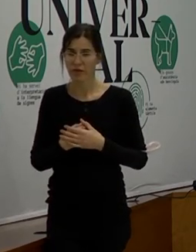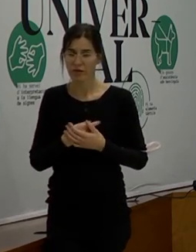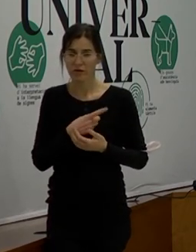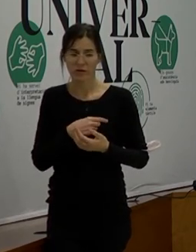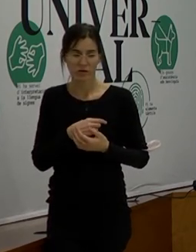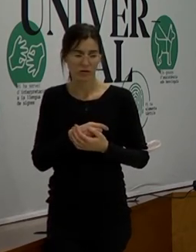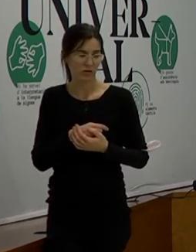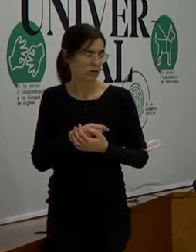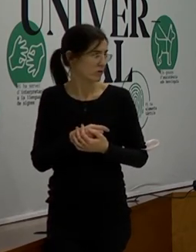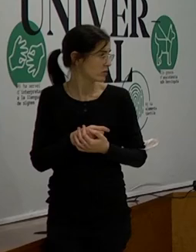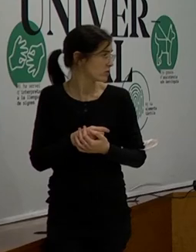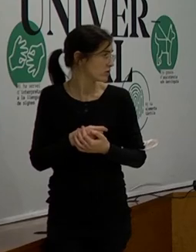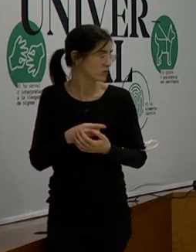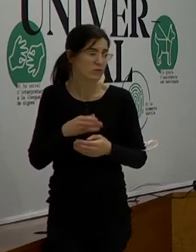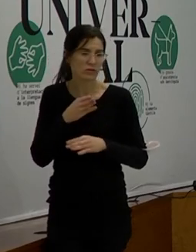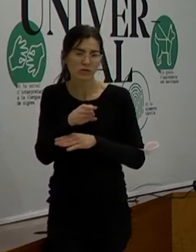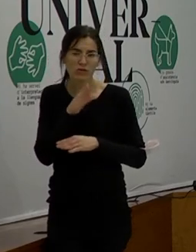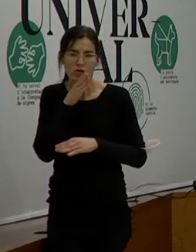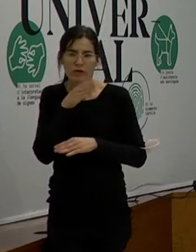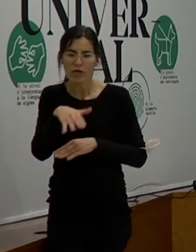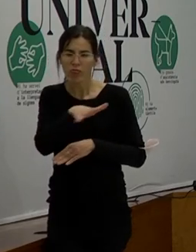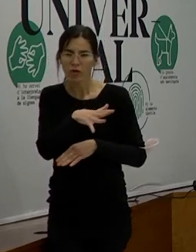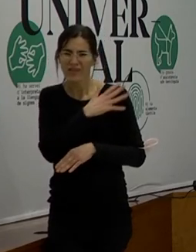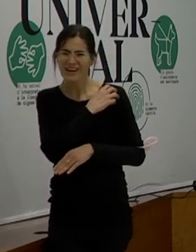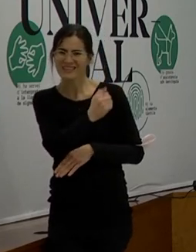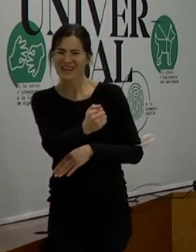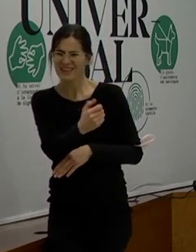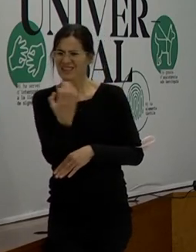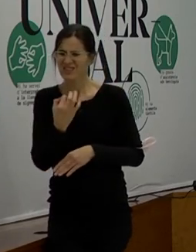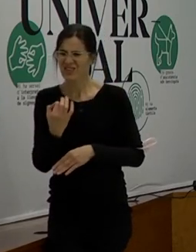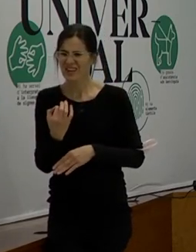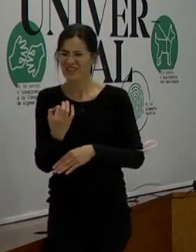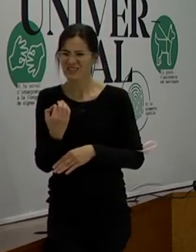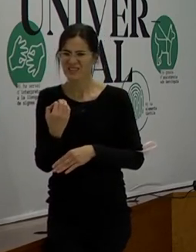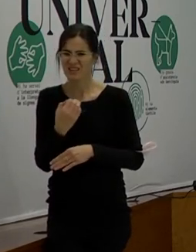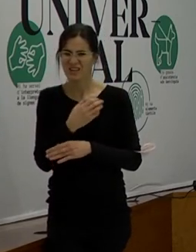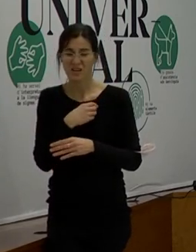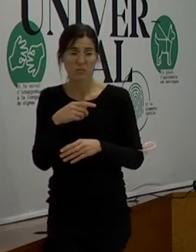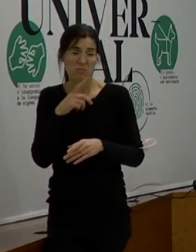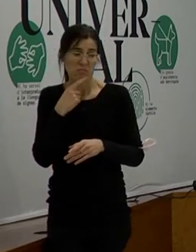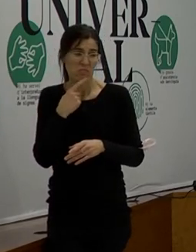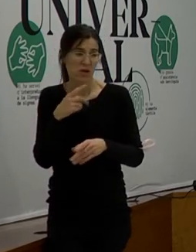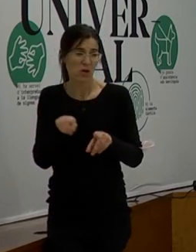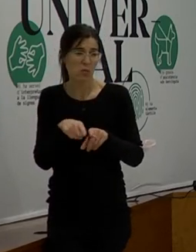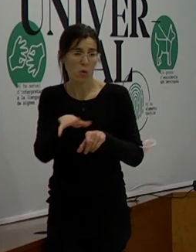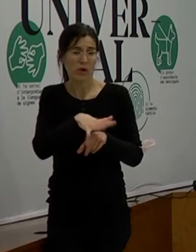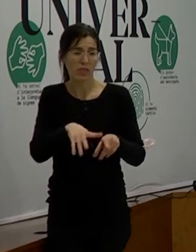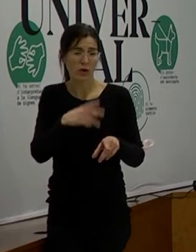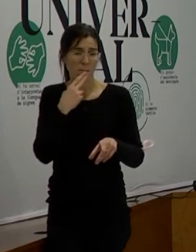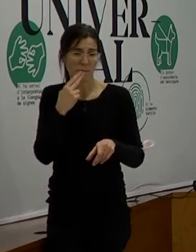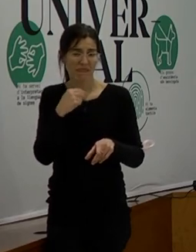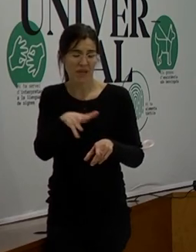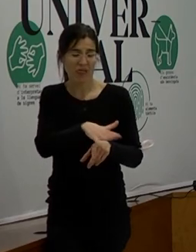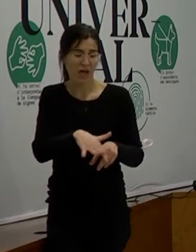a la zona de rescate. I això què és? Pues se supone que hay una zona pintada amb una